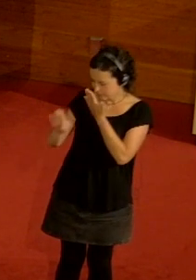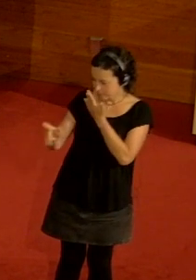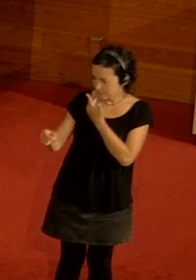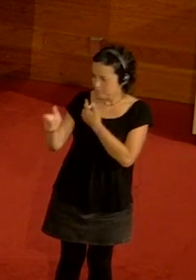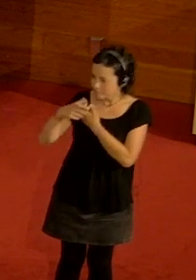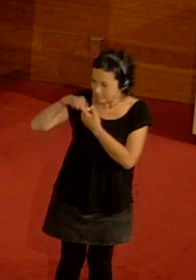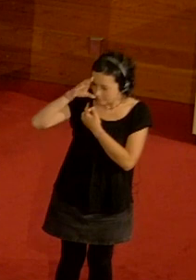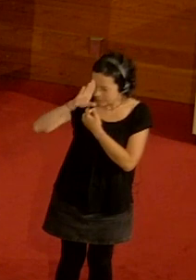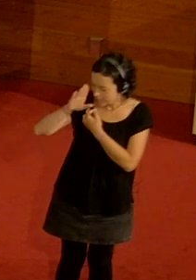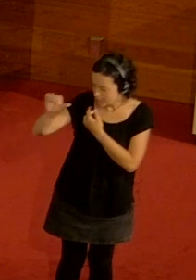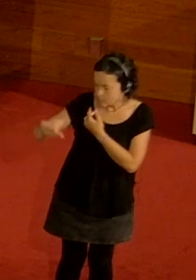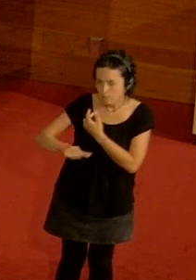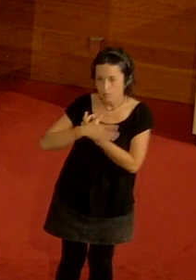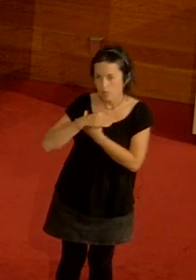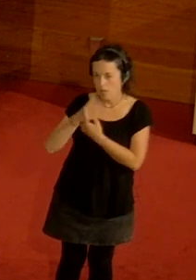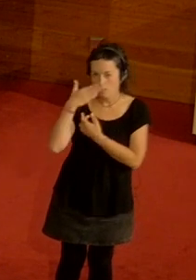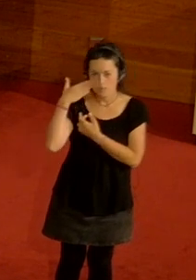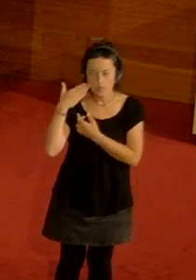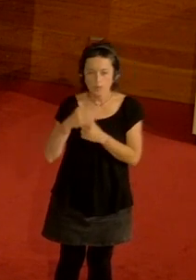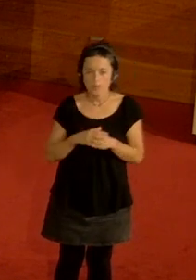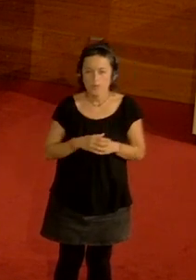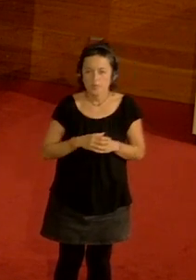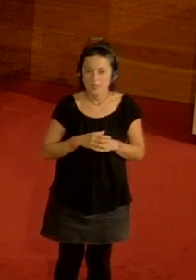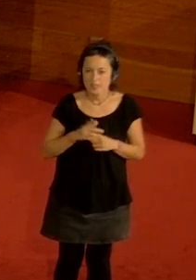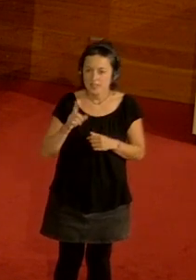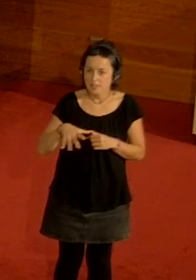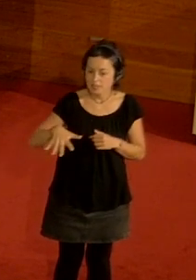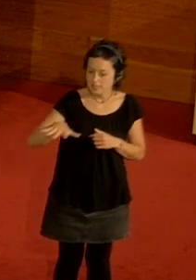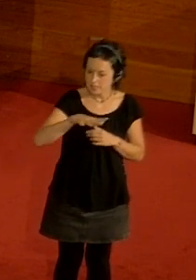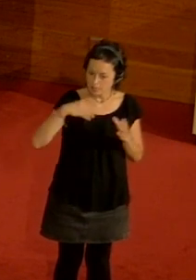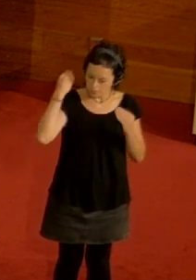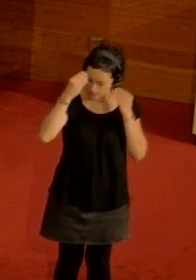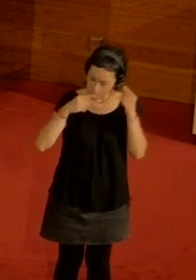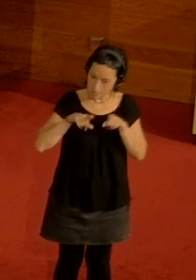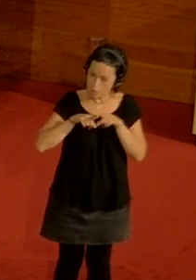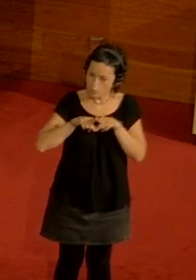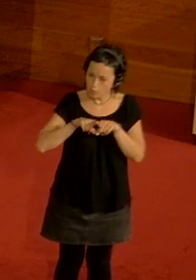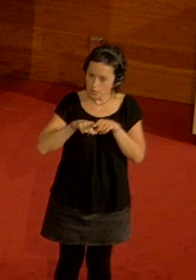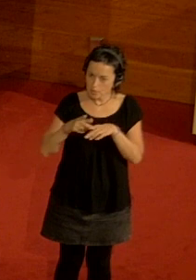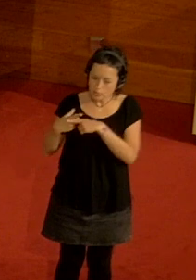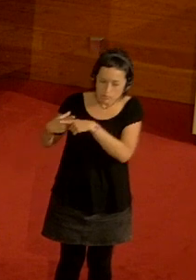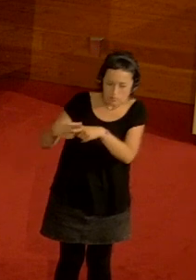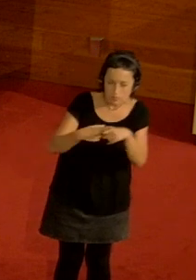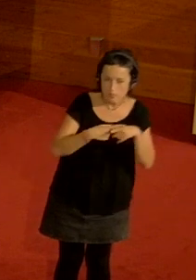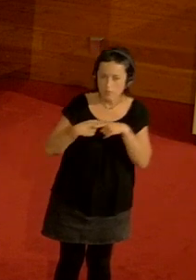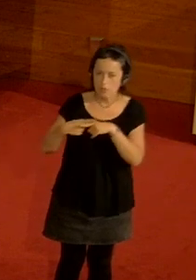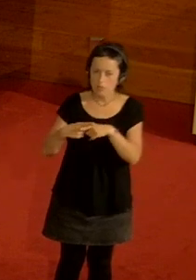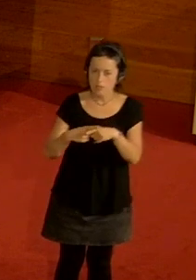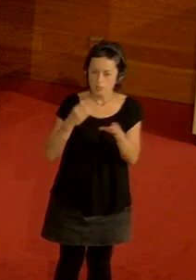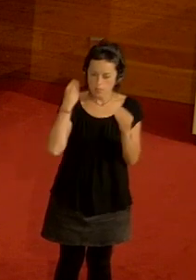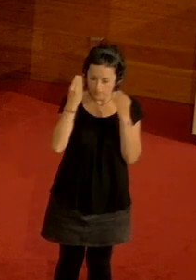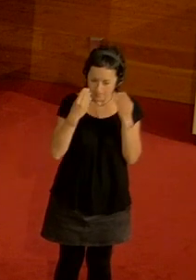escucharte y poder compartir espacios de pensamiento crítico pensamiento con criterio y